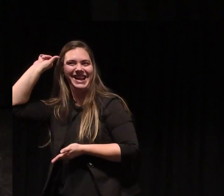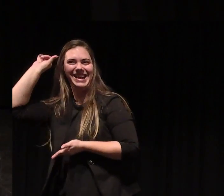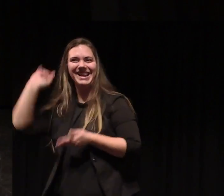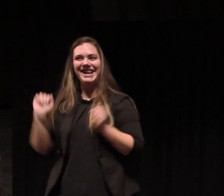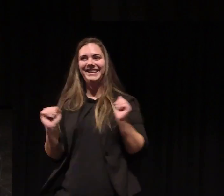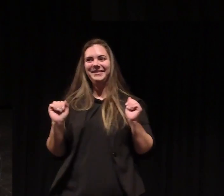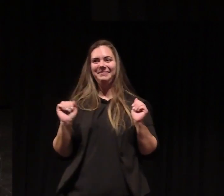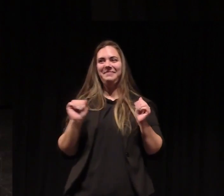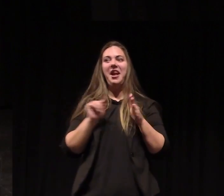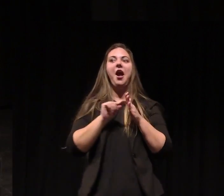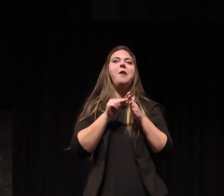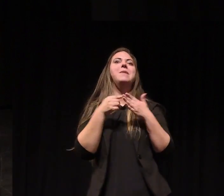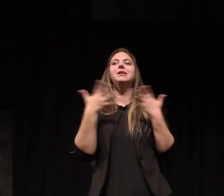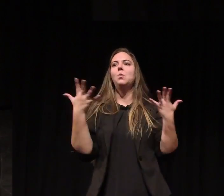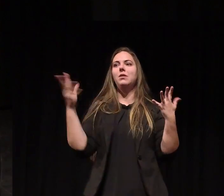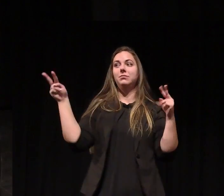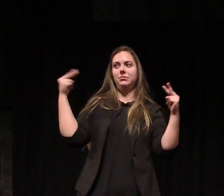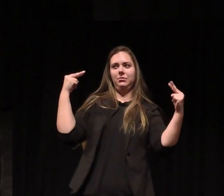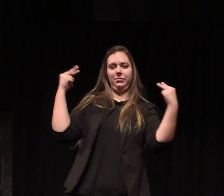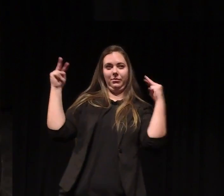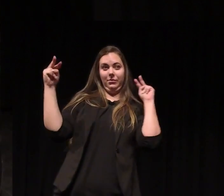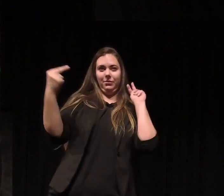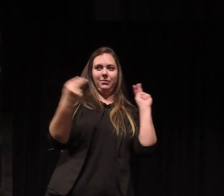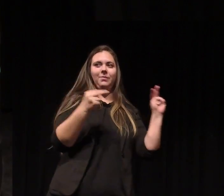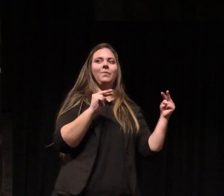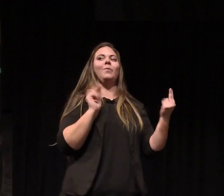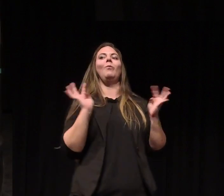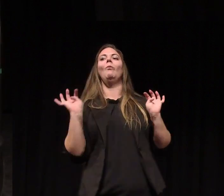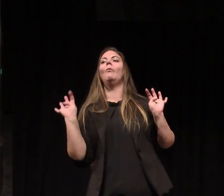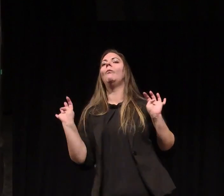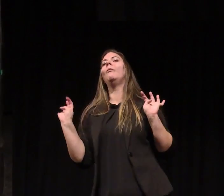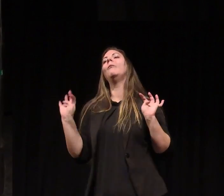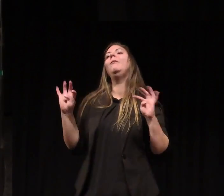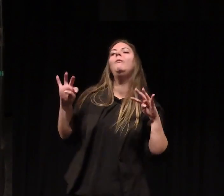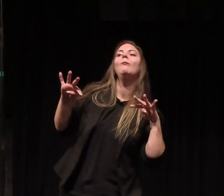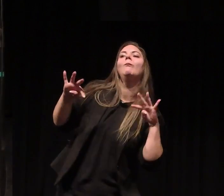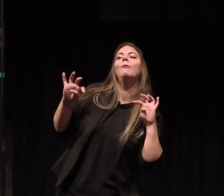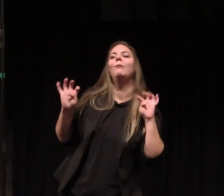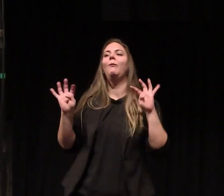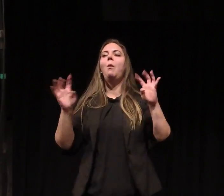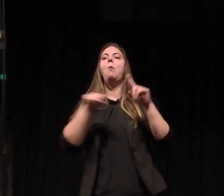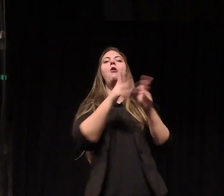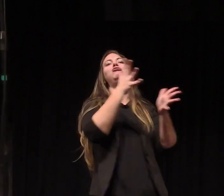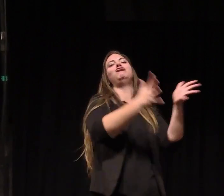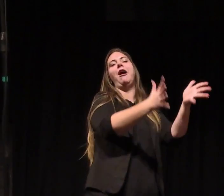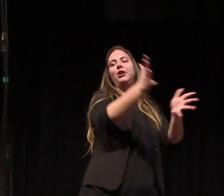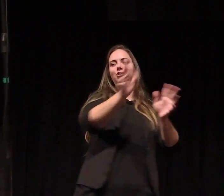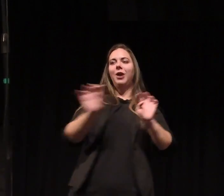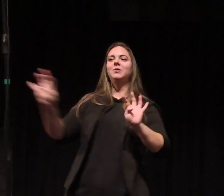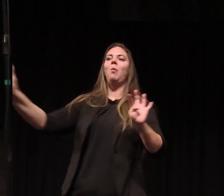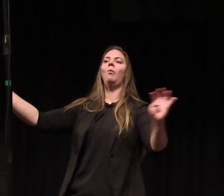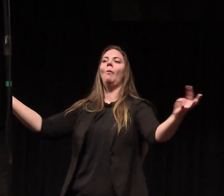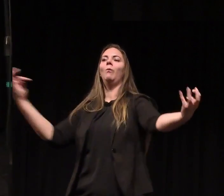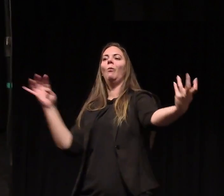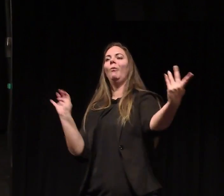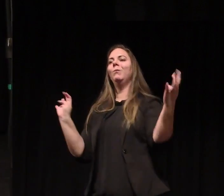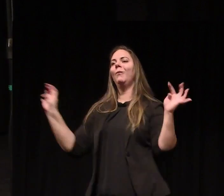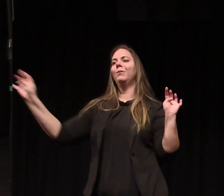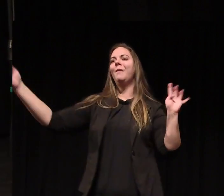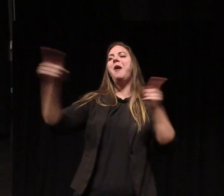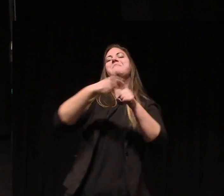se regarder. Puis ils ont commencé à parler. Puis ils ont commencé à partager des blagues et puis des chansons. Et